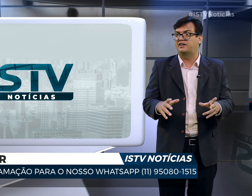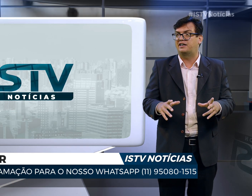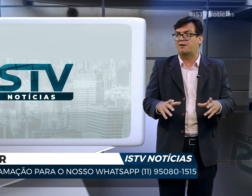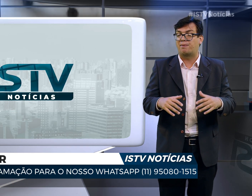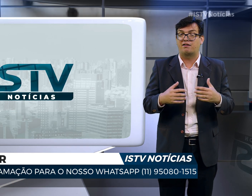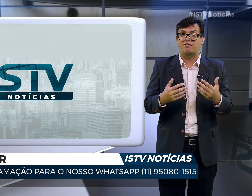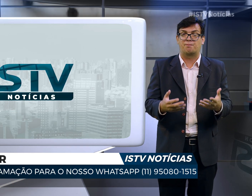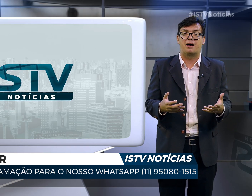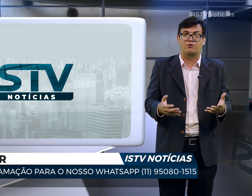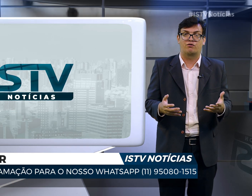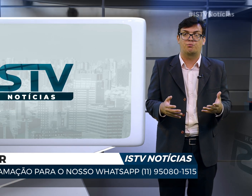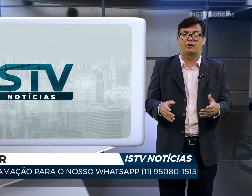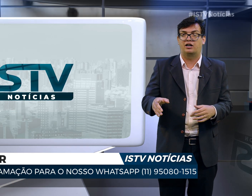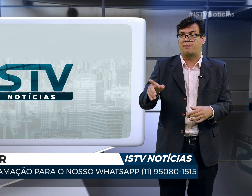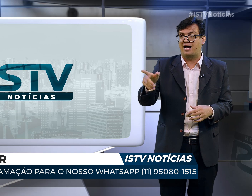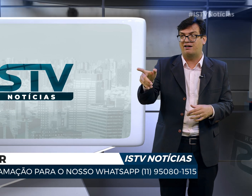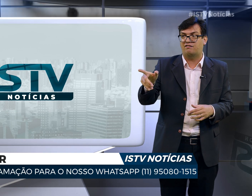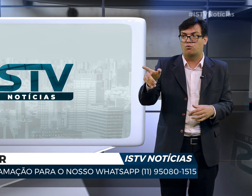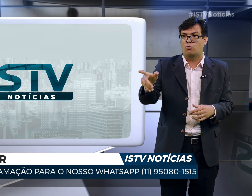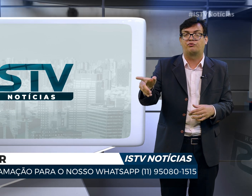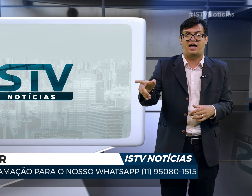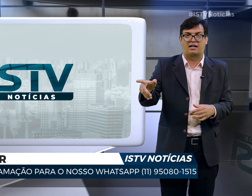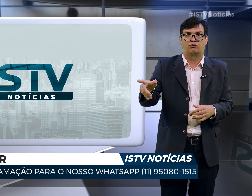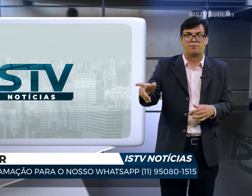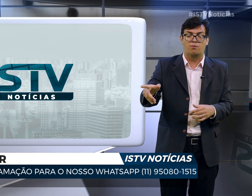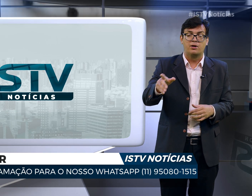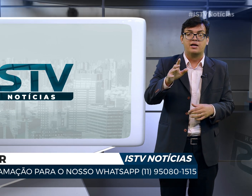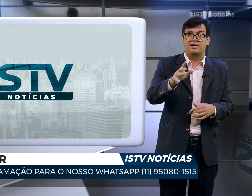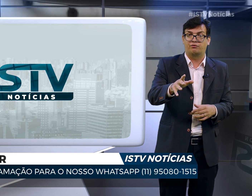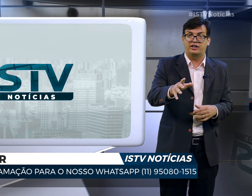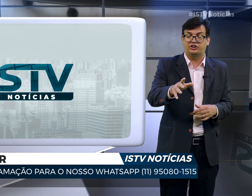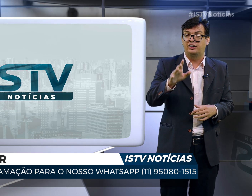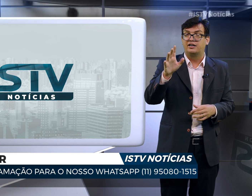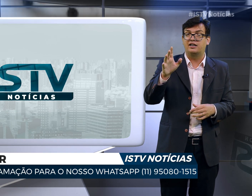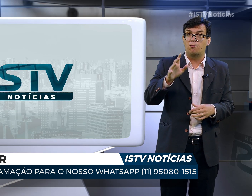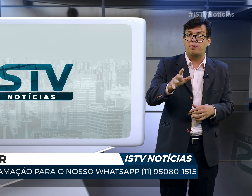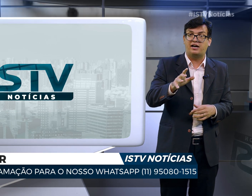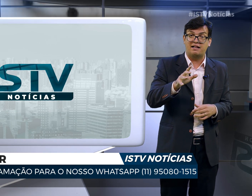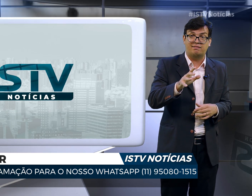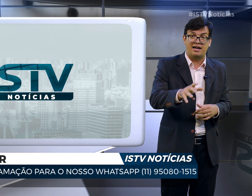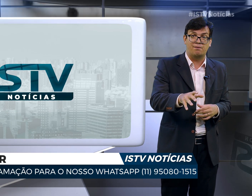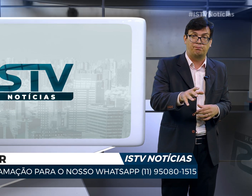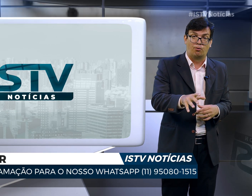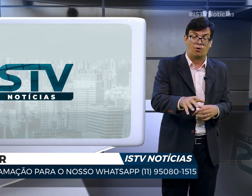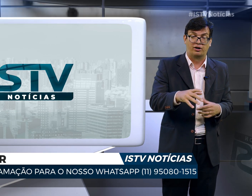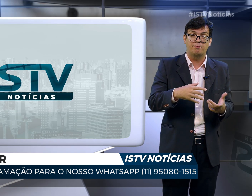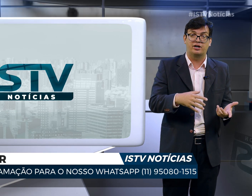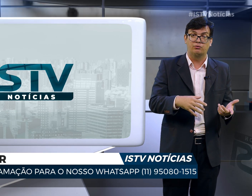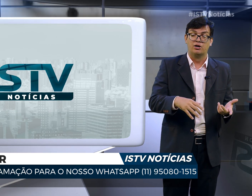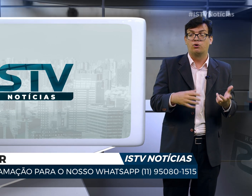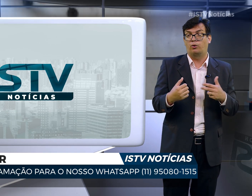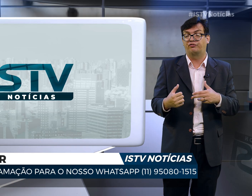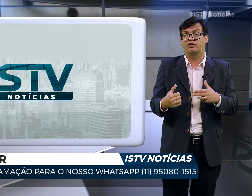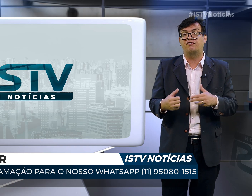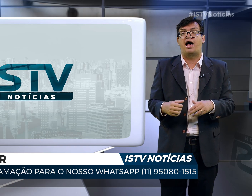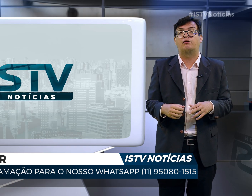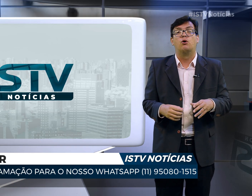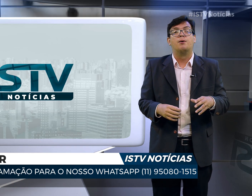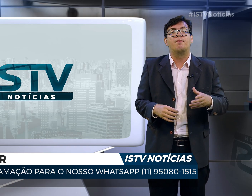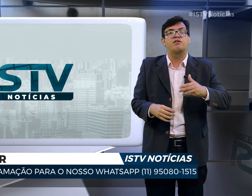quer participar do nosso programa, esse é o contato, tá bom? Não deixe e não perca tempo. Lembrando, quando for enviado, mande